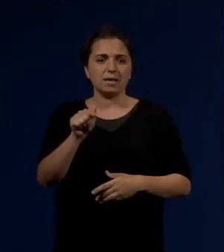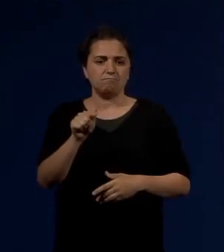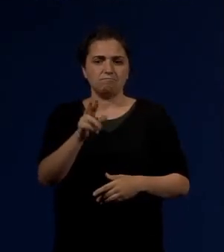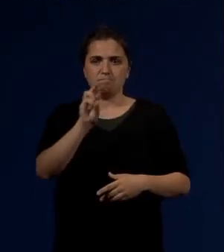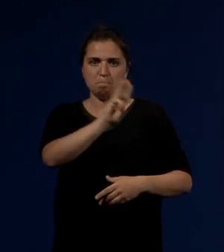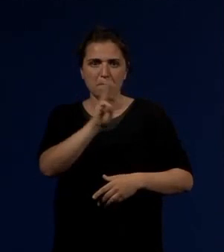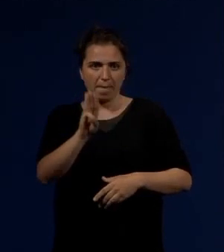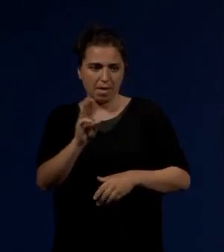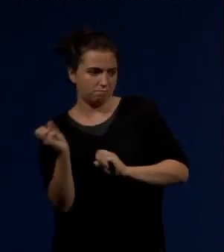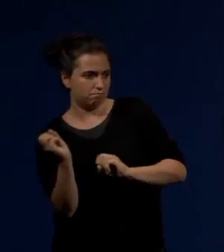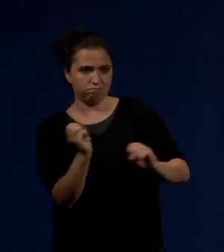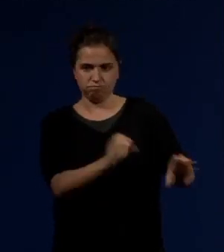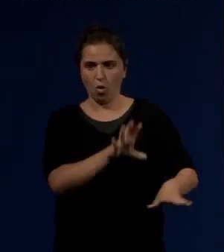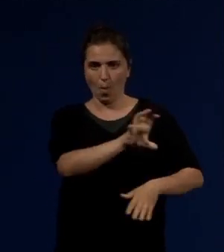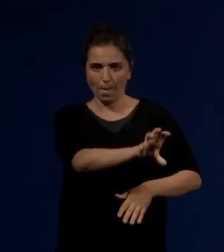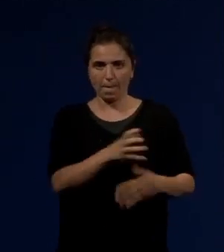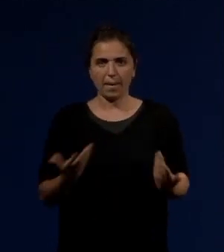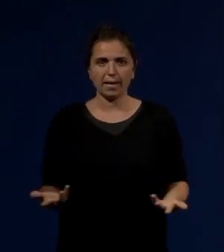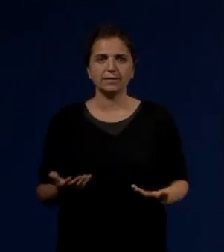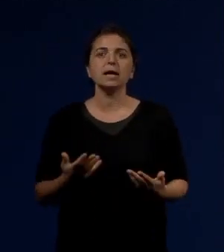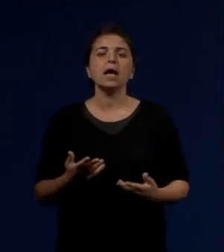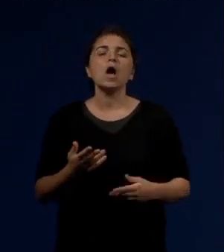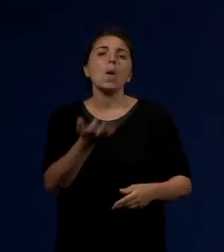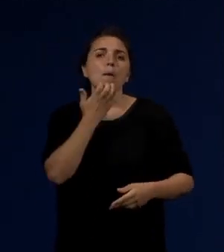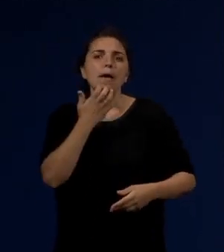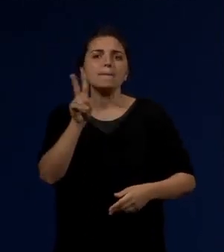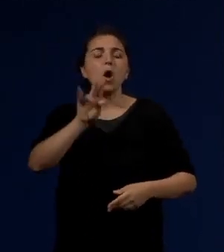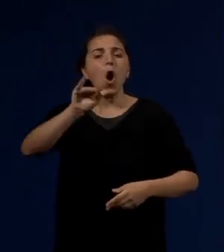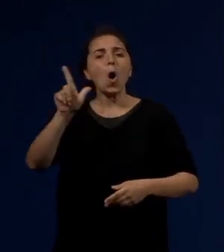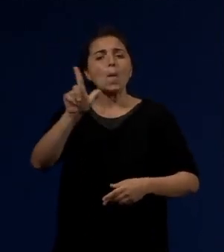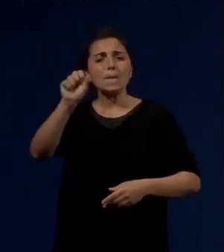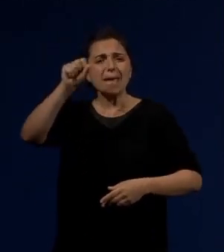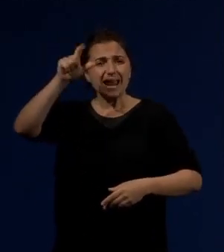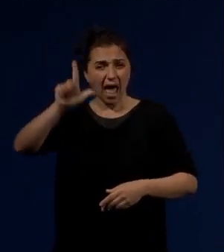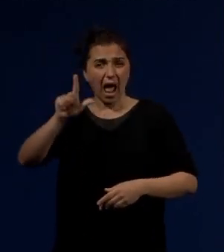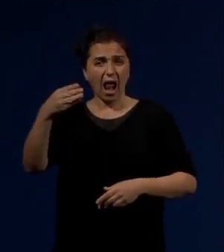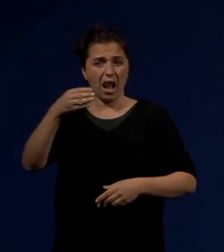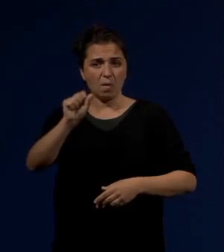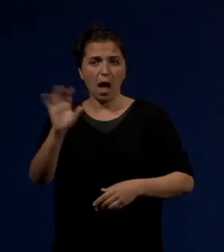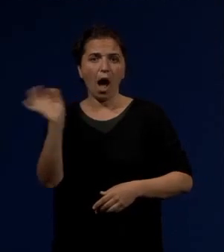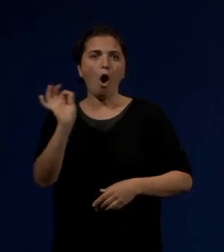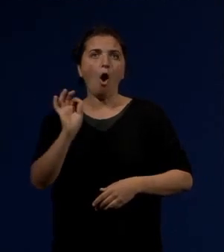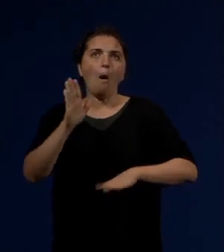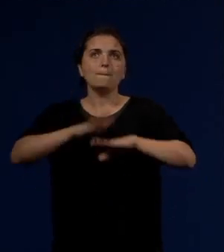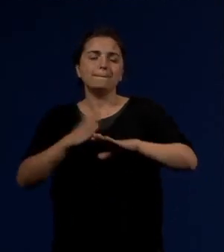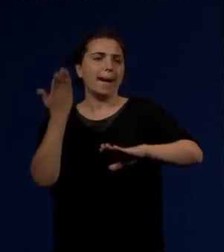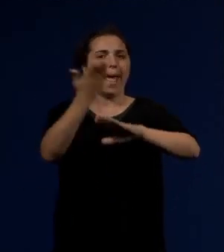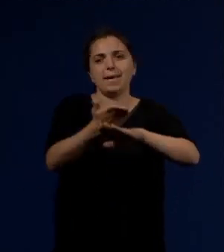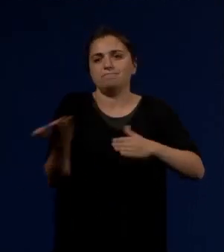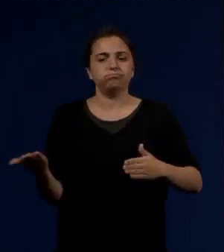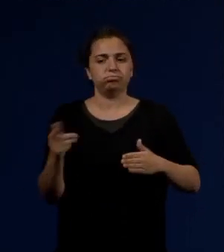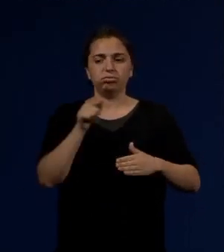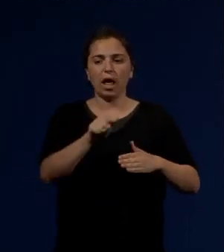Popular, comezando polo desvío da A8 a Vilalba, para que puidéramos ir visitar tranquilamente a tumba de Fraga, como se